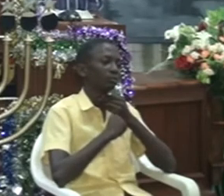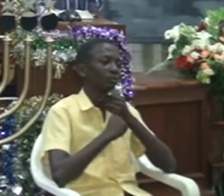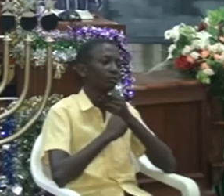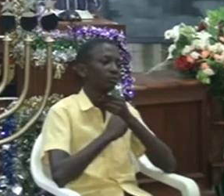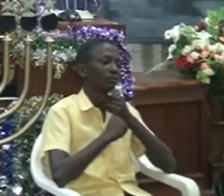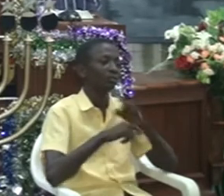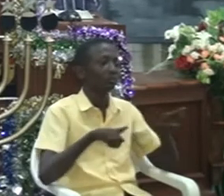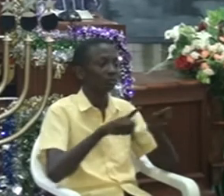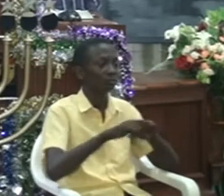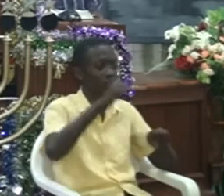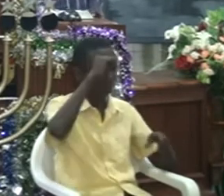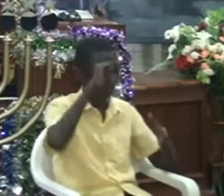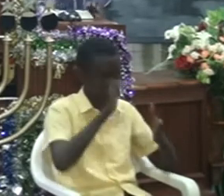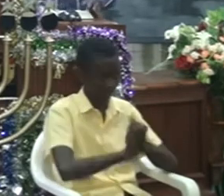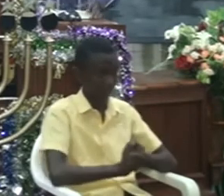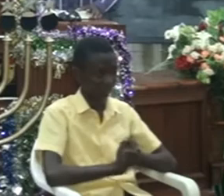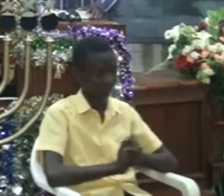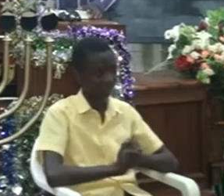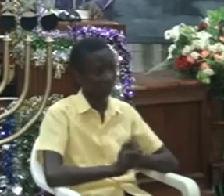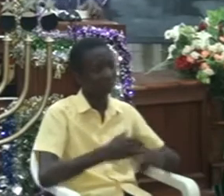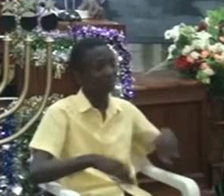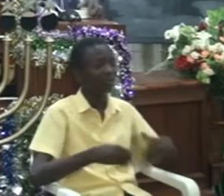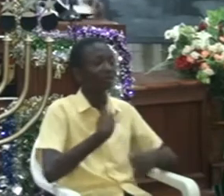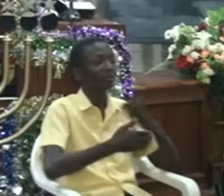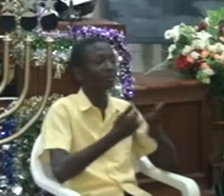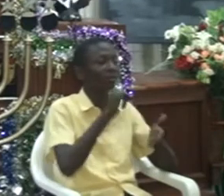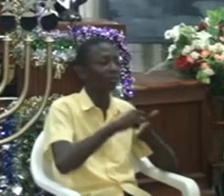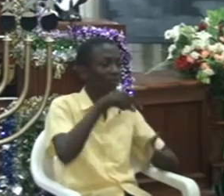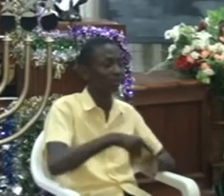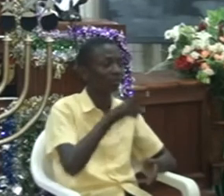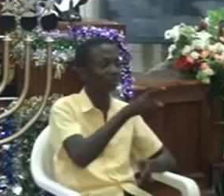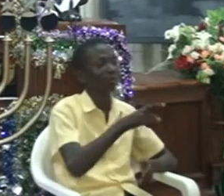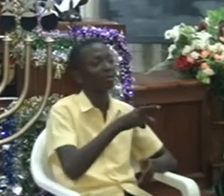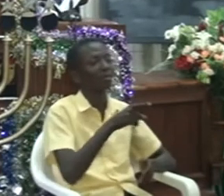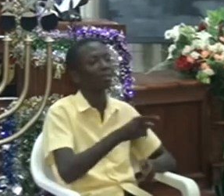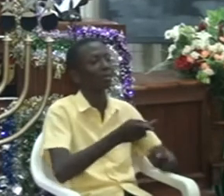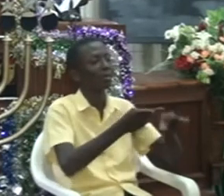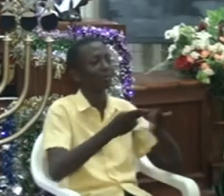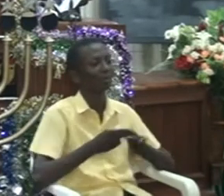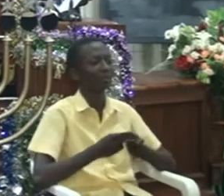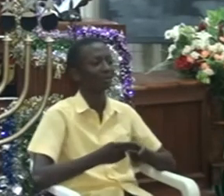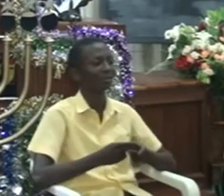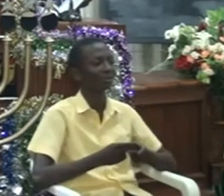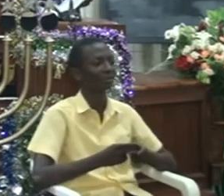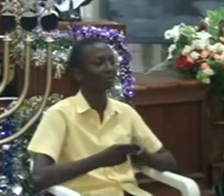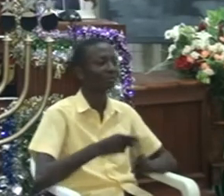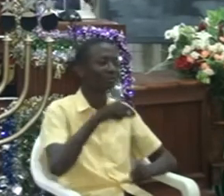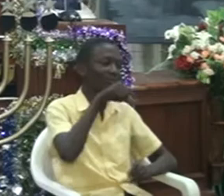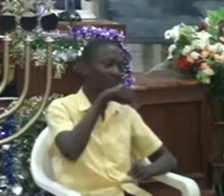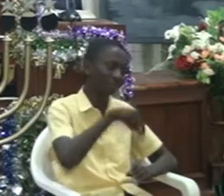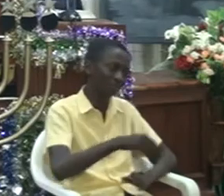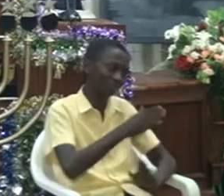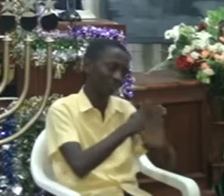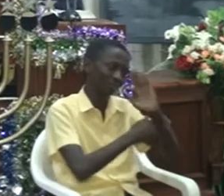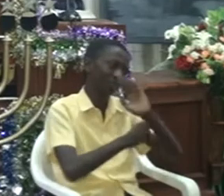En tant que mari, fais ce que tu veux, dis ce que tu veux, chérie, chérie, chérie, chérie. Mais quand il parle comme serviteur, fais que Dieu vous aide.